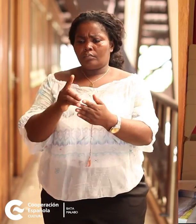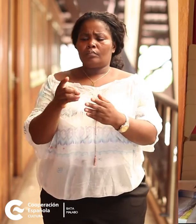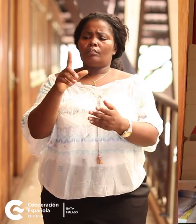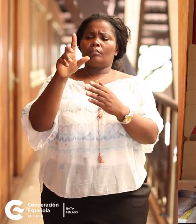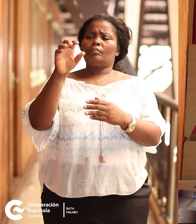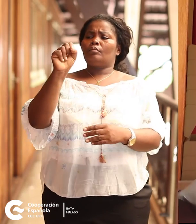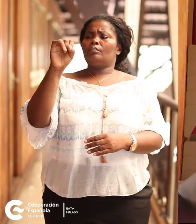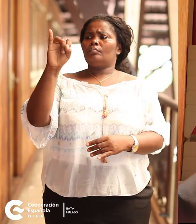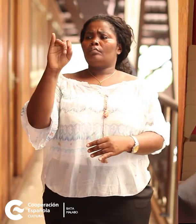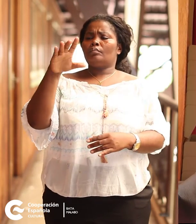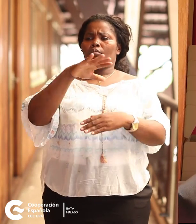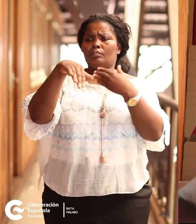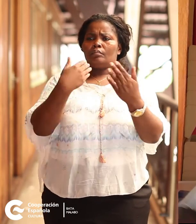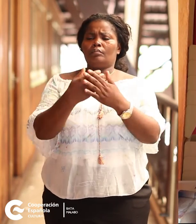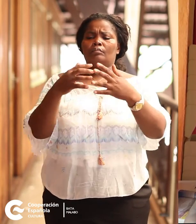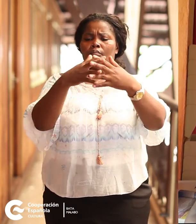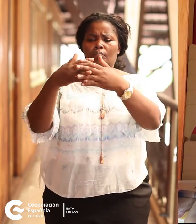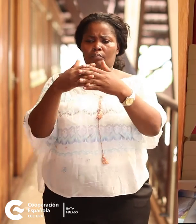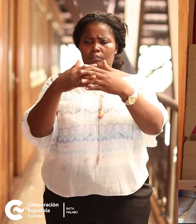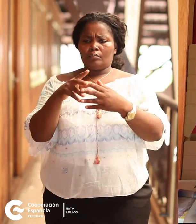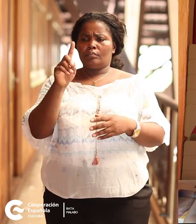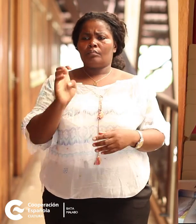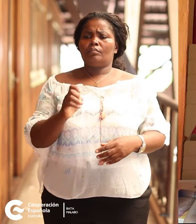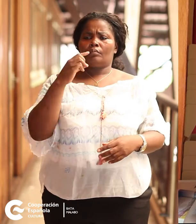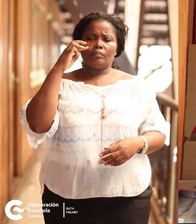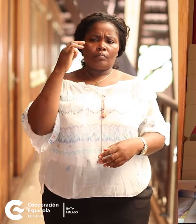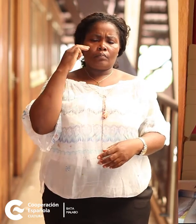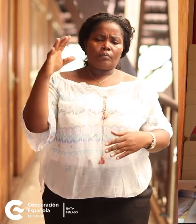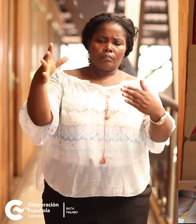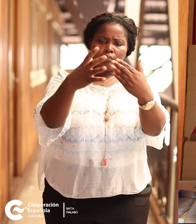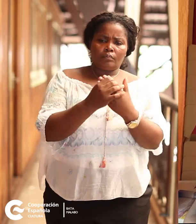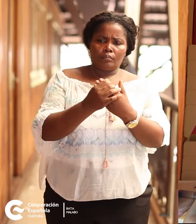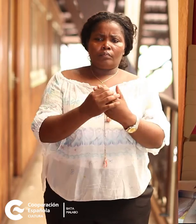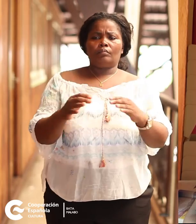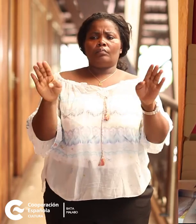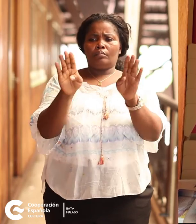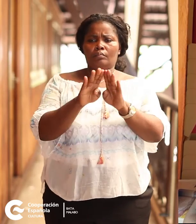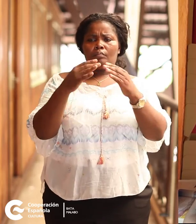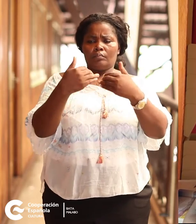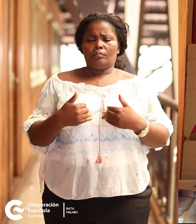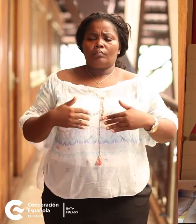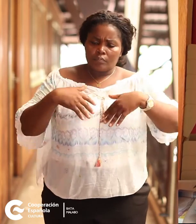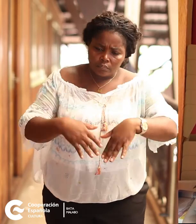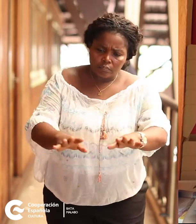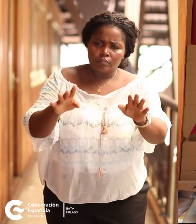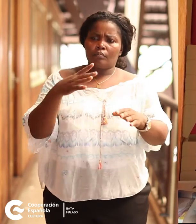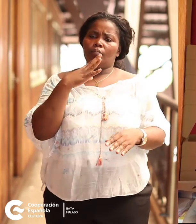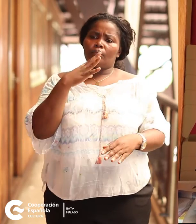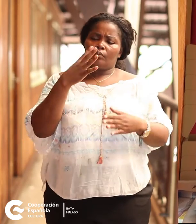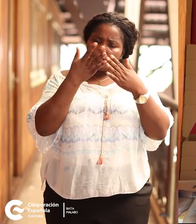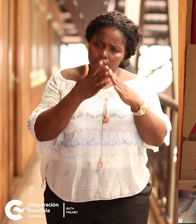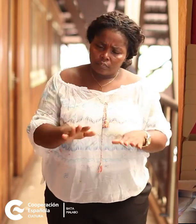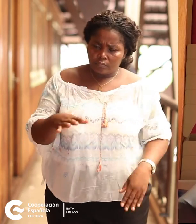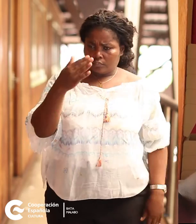derechos civiles en Norteamérica. Martin fue atacado y detenido, pero siguió hablando de